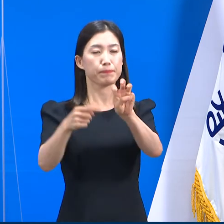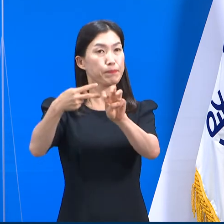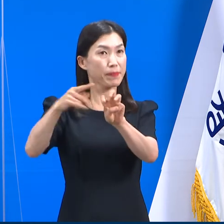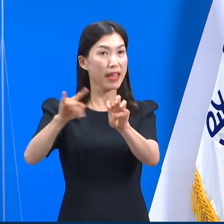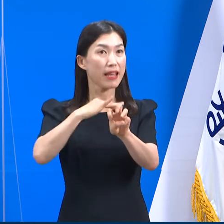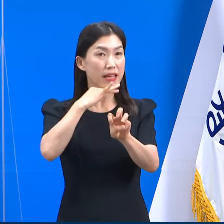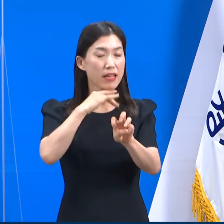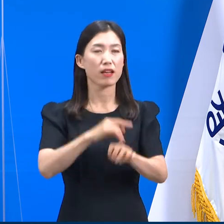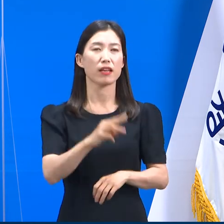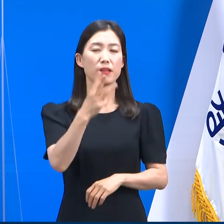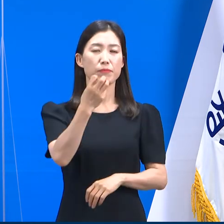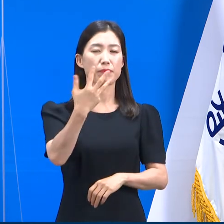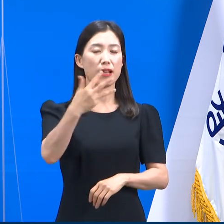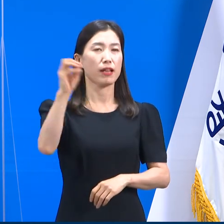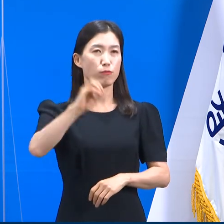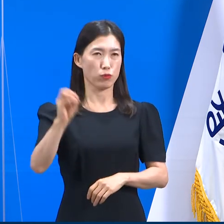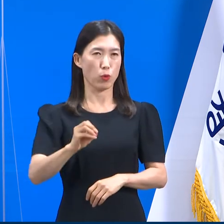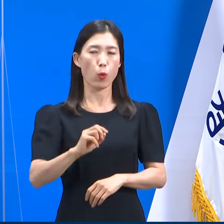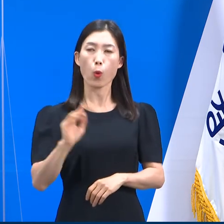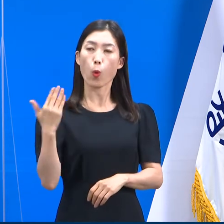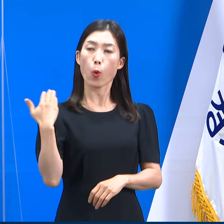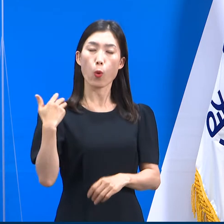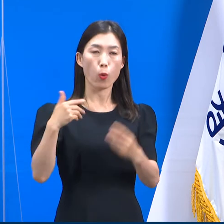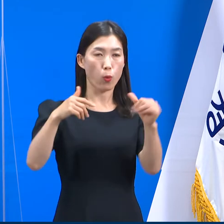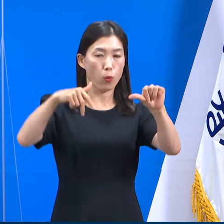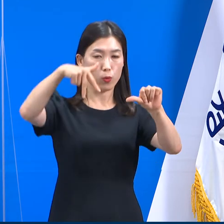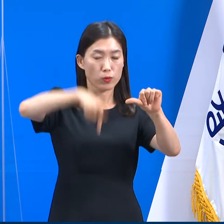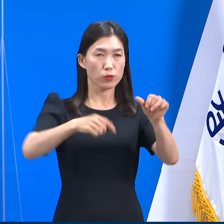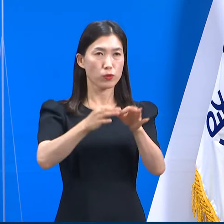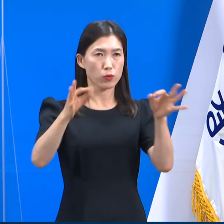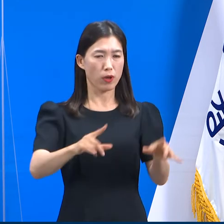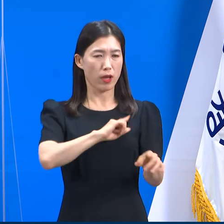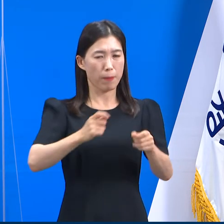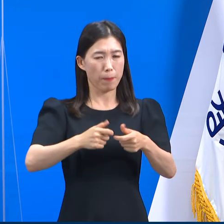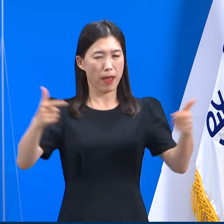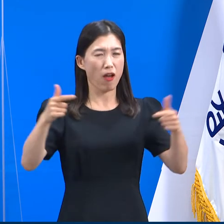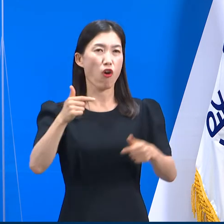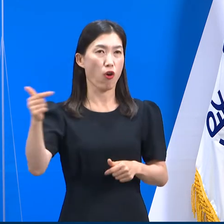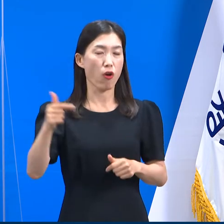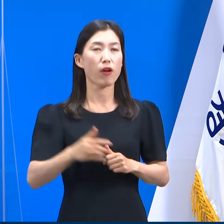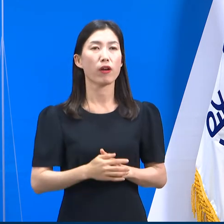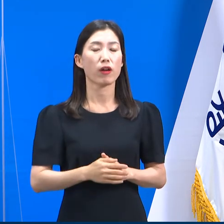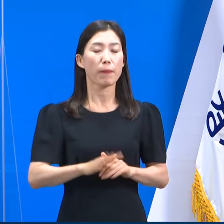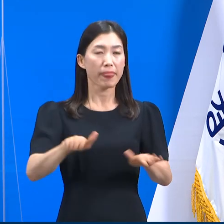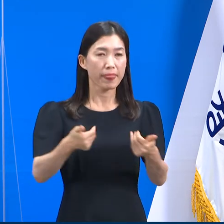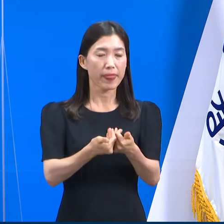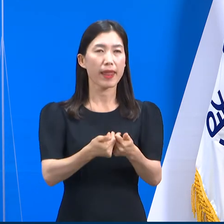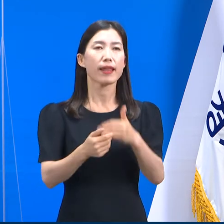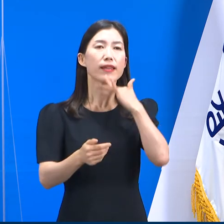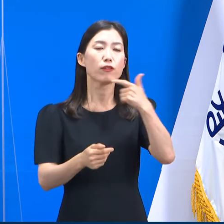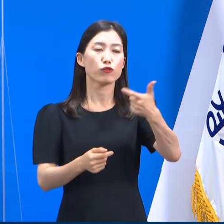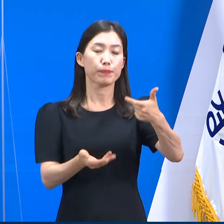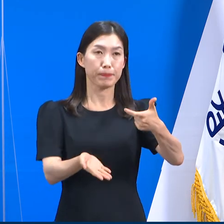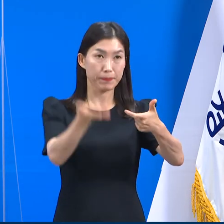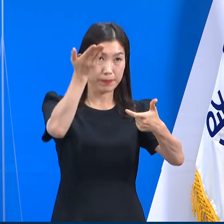비중은 38%로 최근 5주간 가장 높은 비중을 차지했으며, 반면에 60세